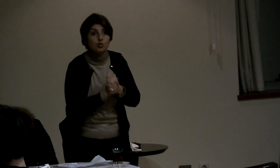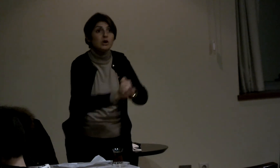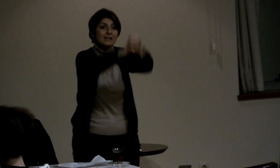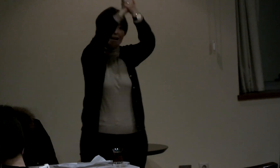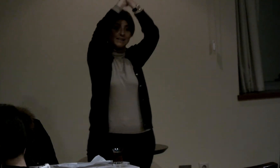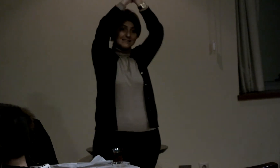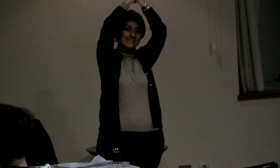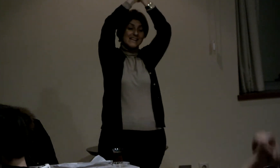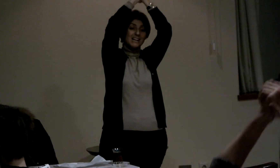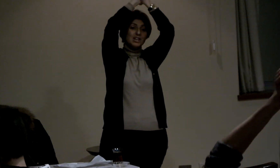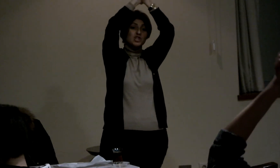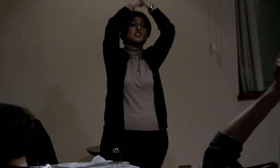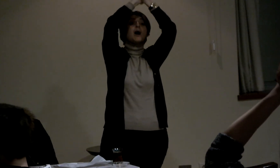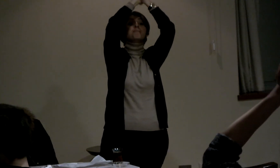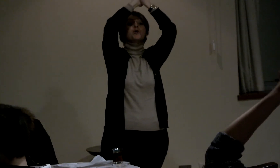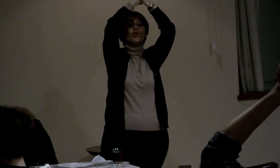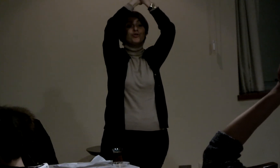Yukarı kaldırırsak şampiyon.